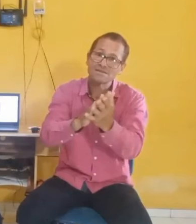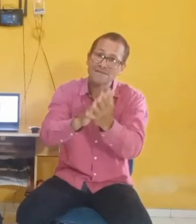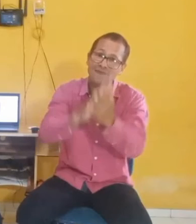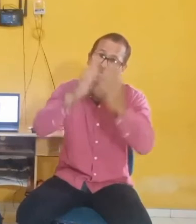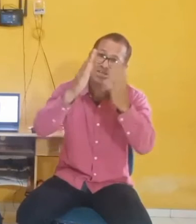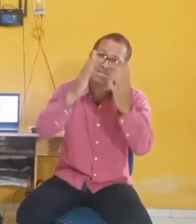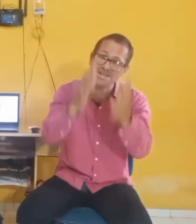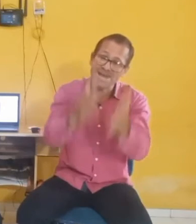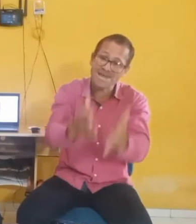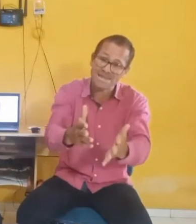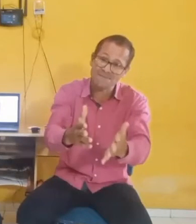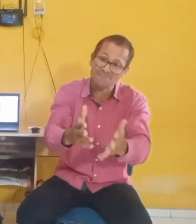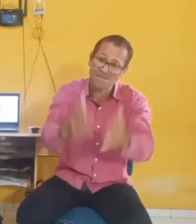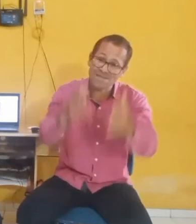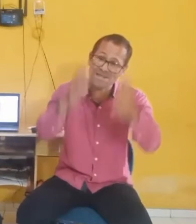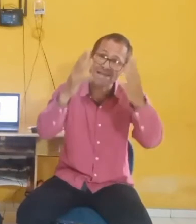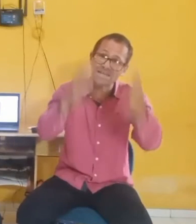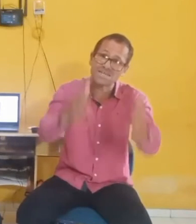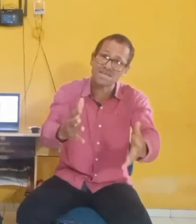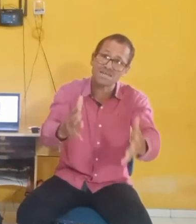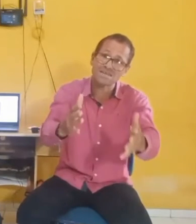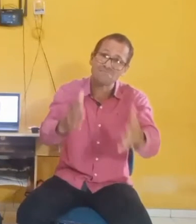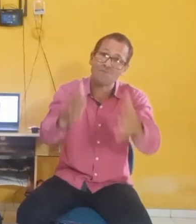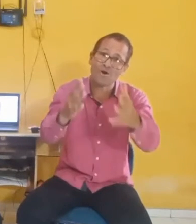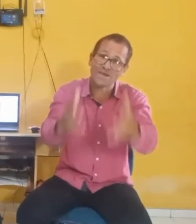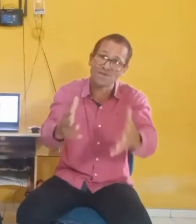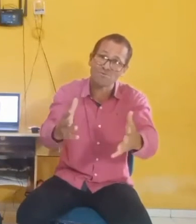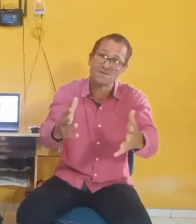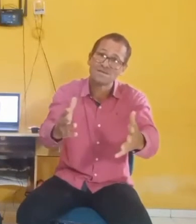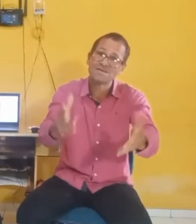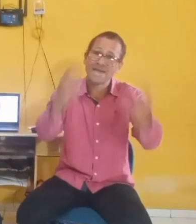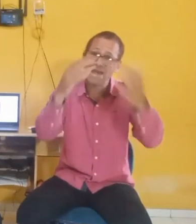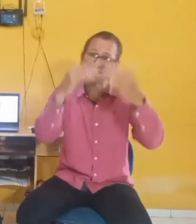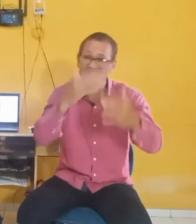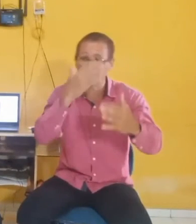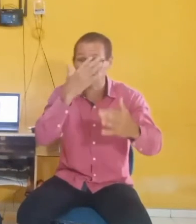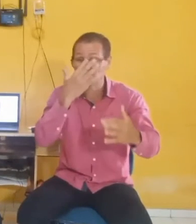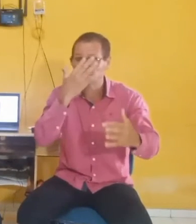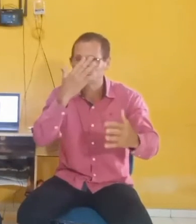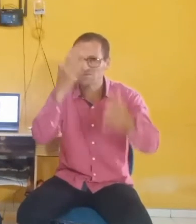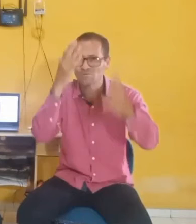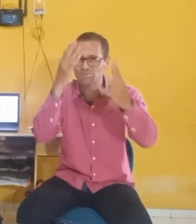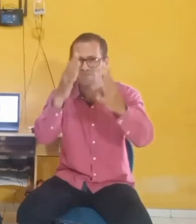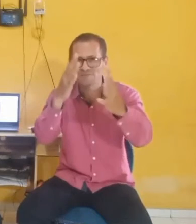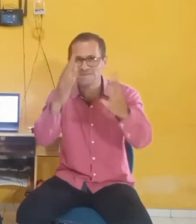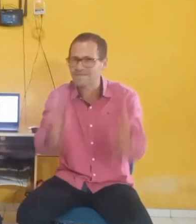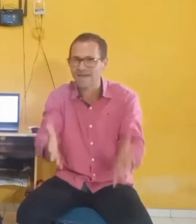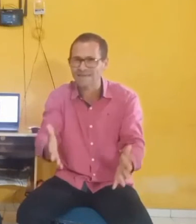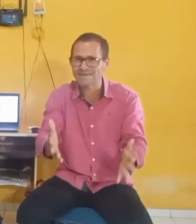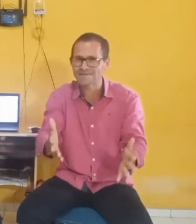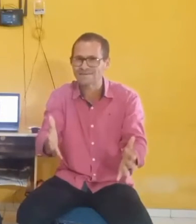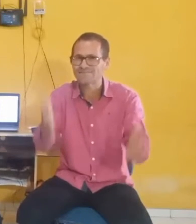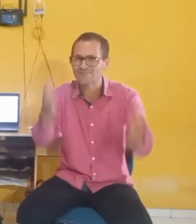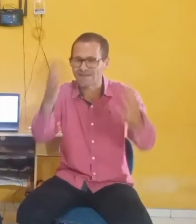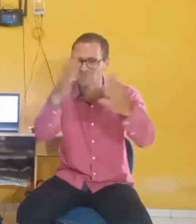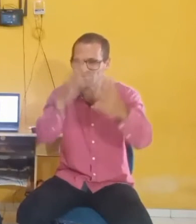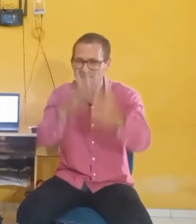uma tristeza de tanta gente morrendo, é a gente não poder fazer nada, ficar de mãos